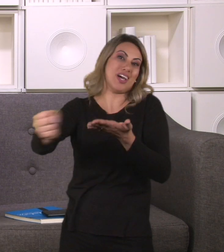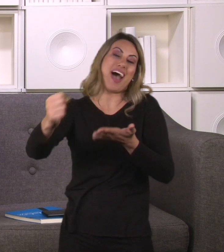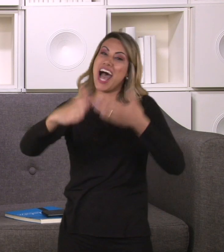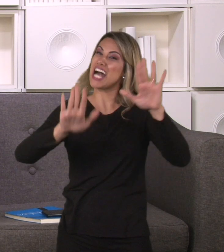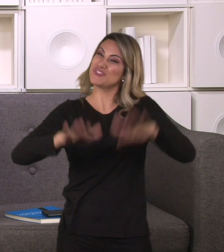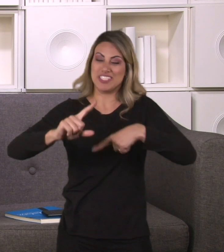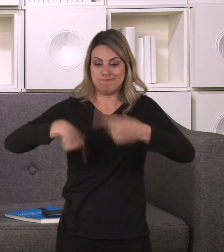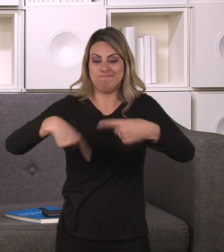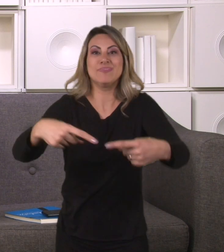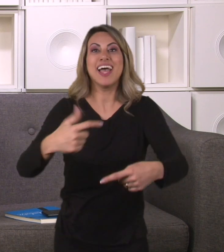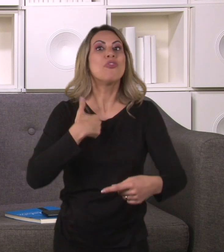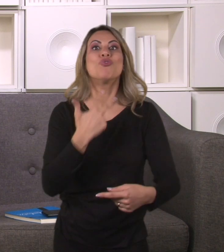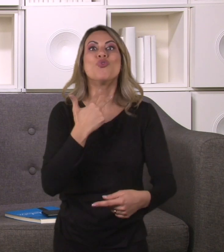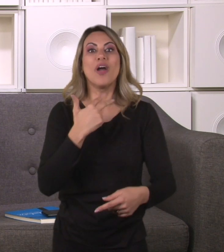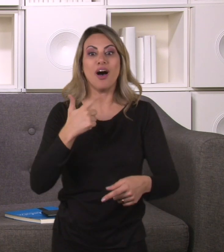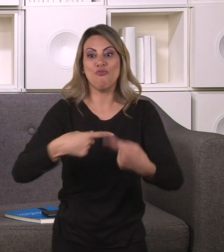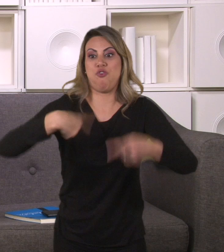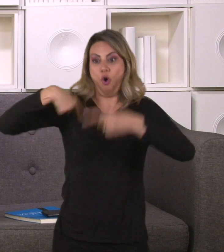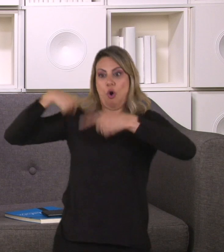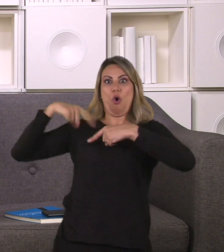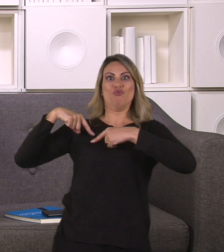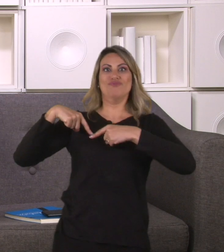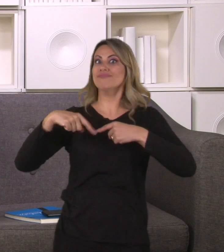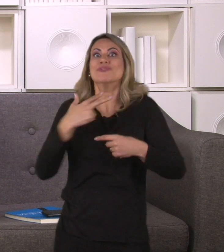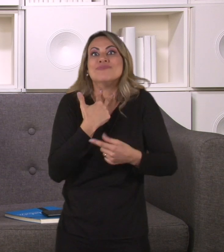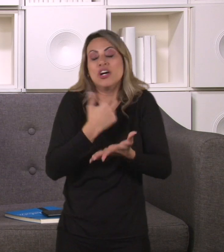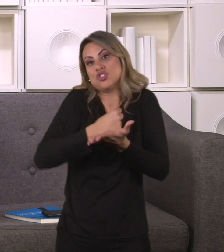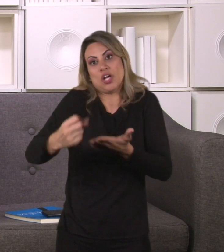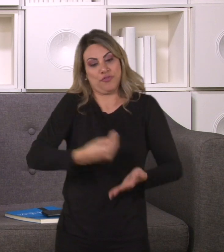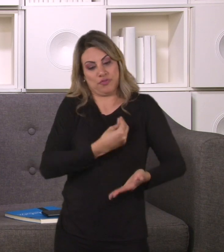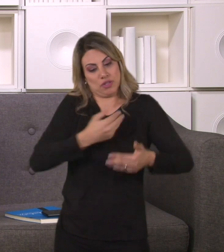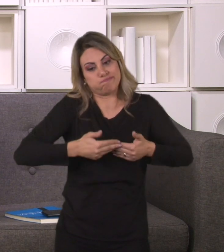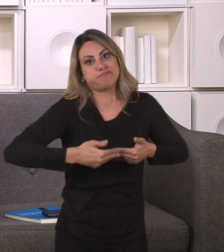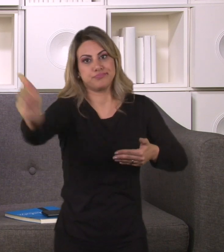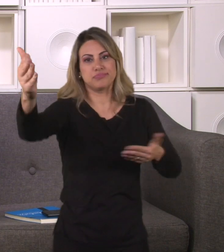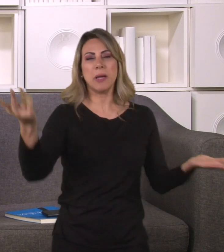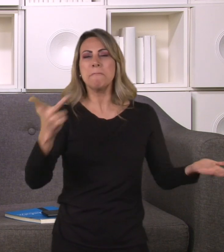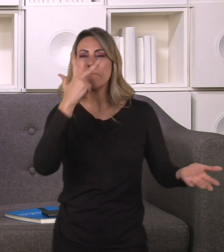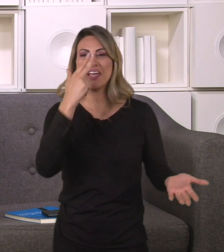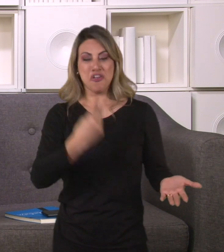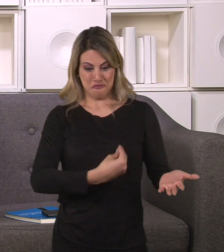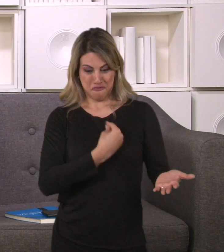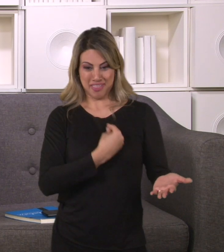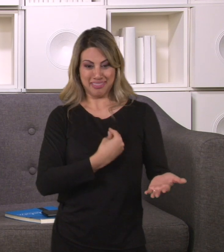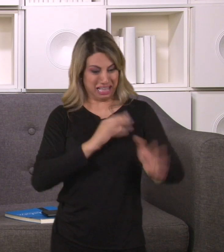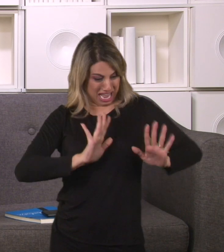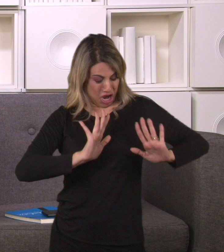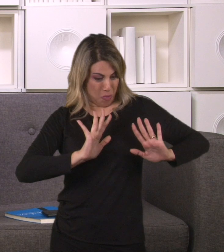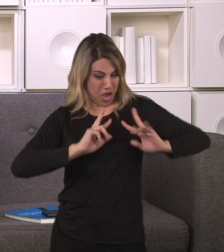tem o poder para fazer com que a vida se curve aos nossos interesses, à nossa